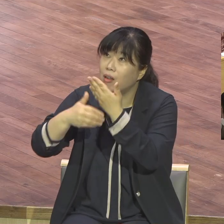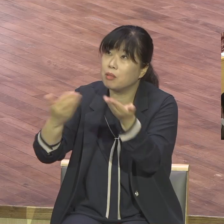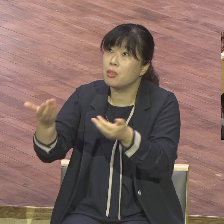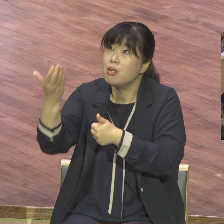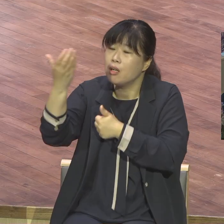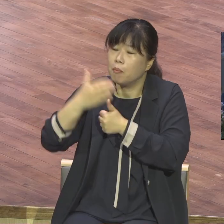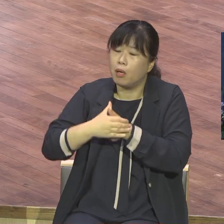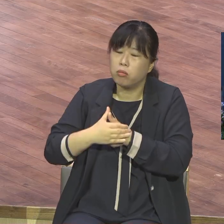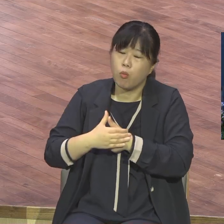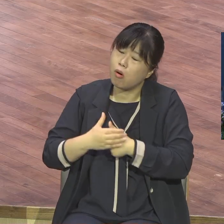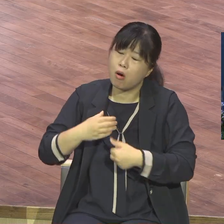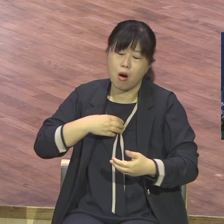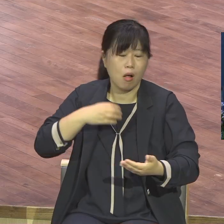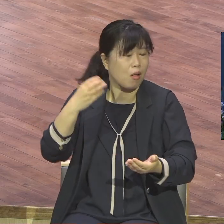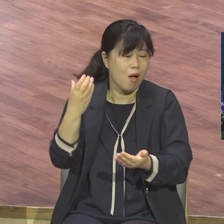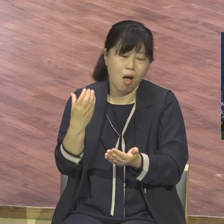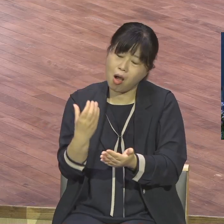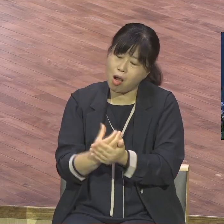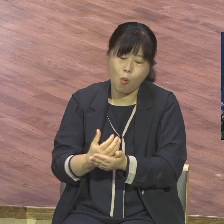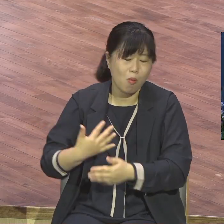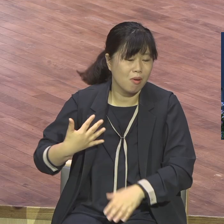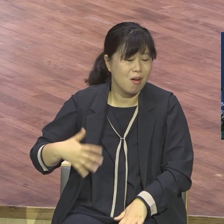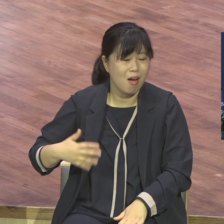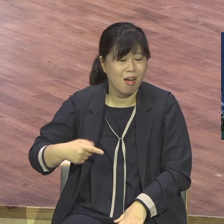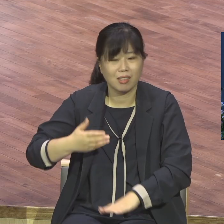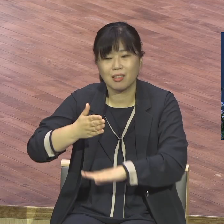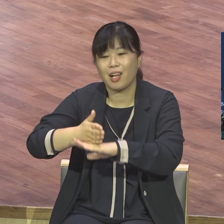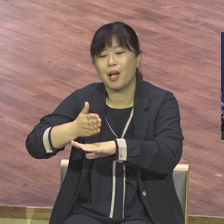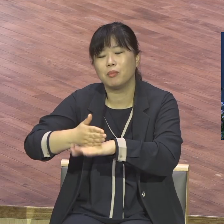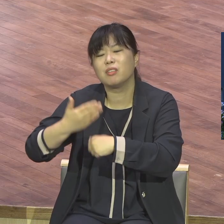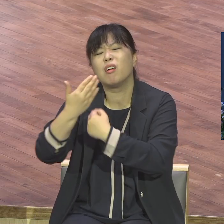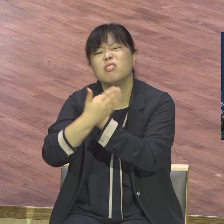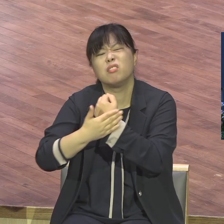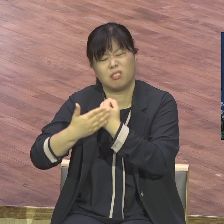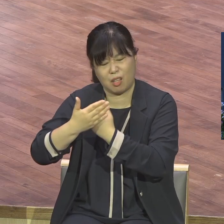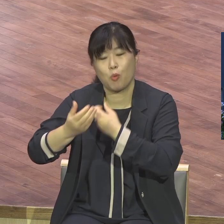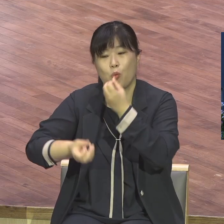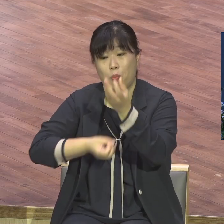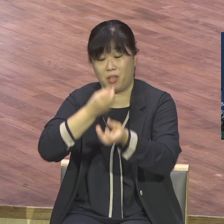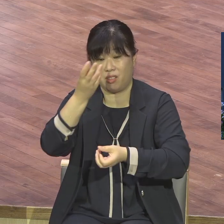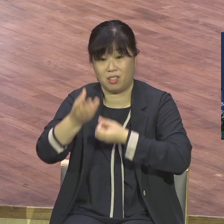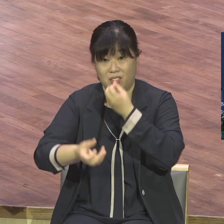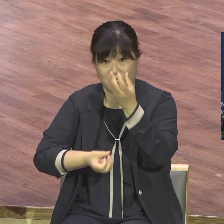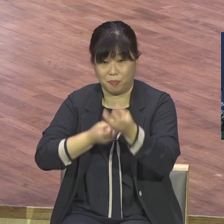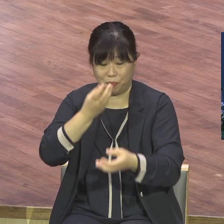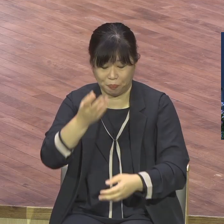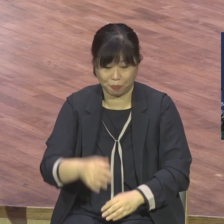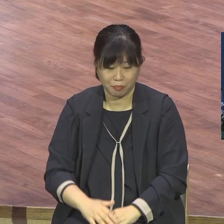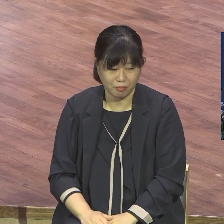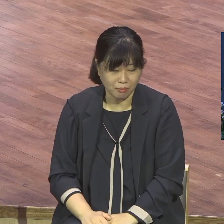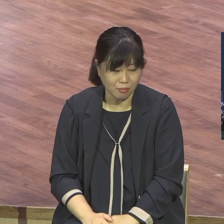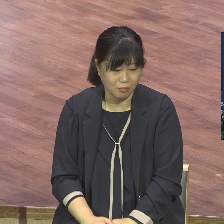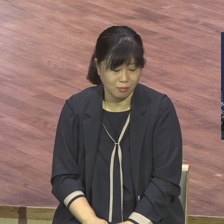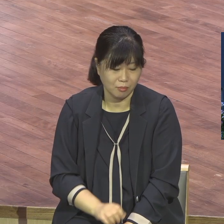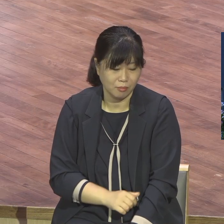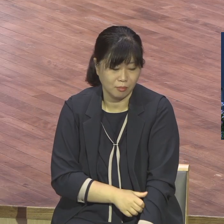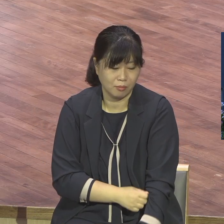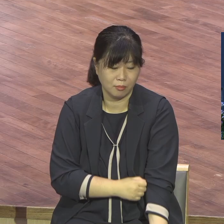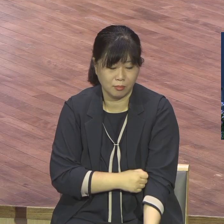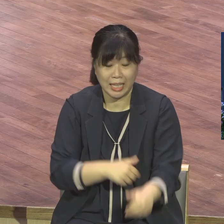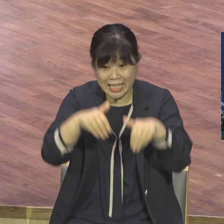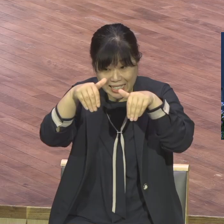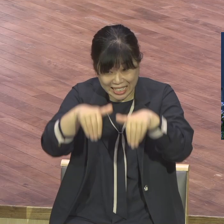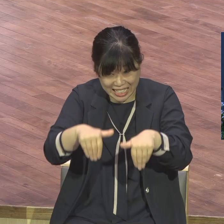이게 최고의 감격이요. 일꾼은요 어느 쪽으로 자기를 희생하여 공적인 일을 행하는 자,